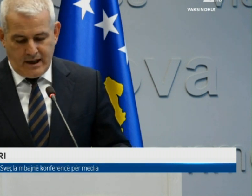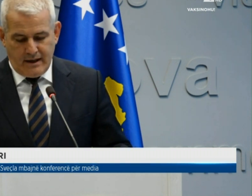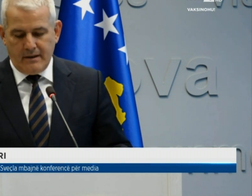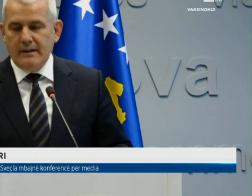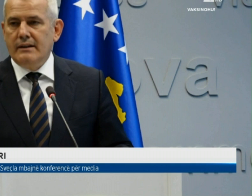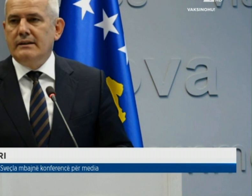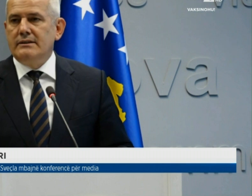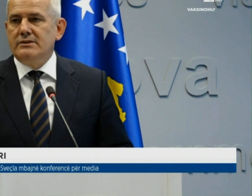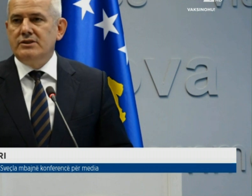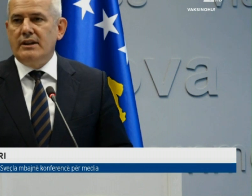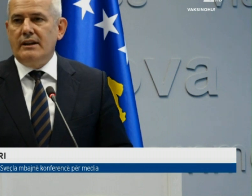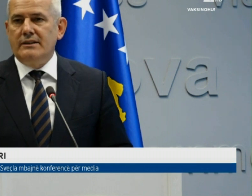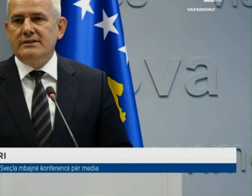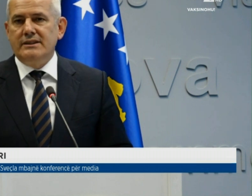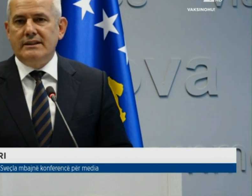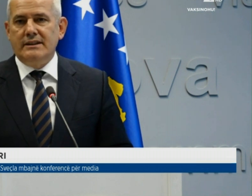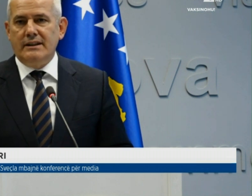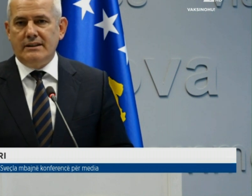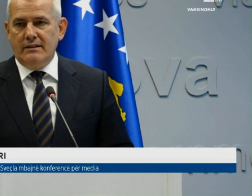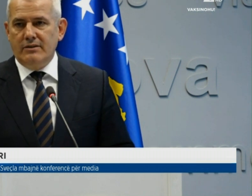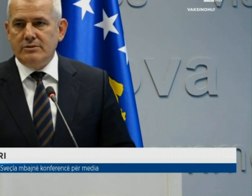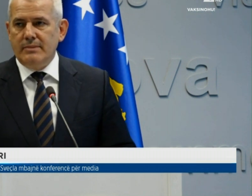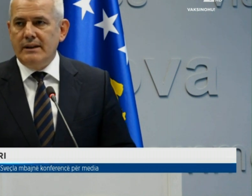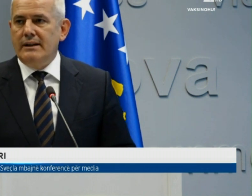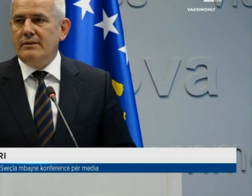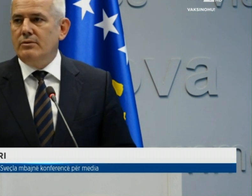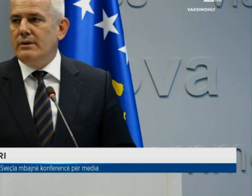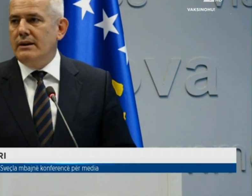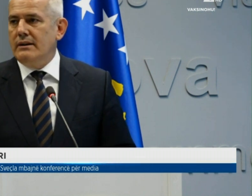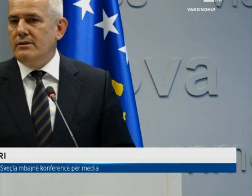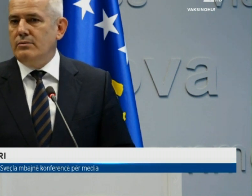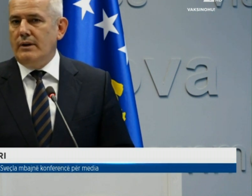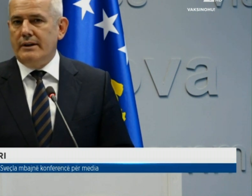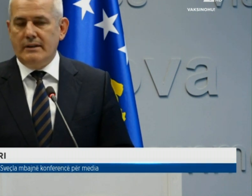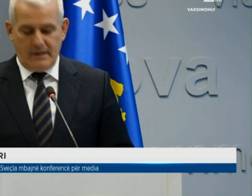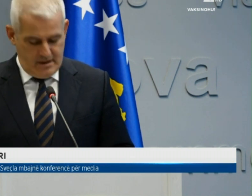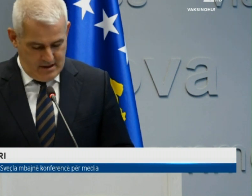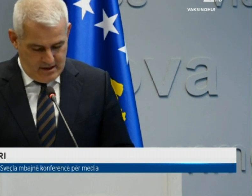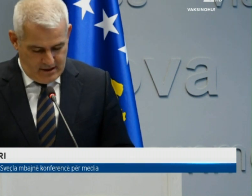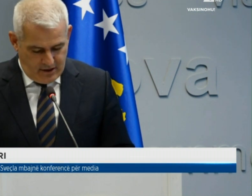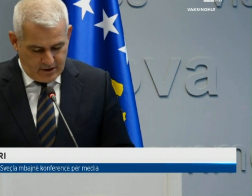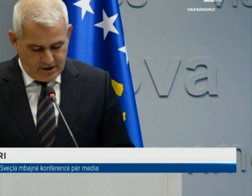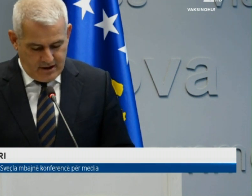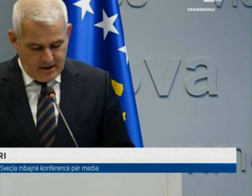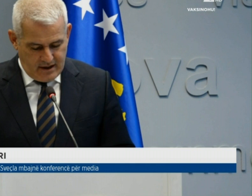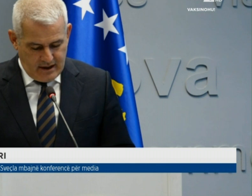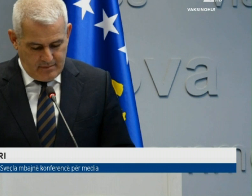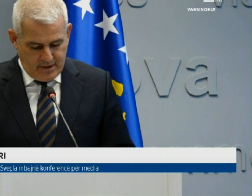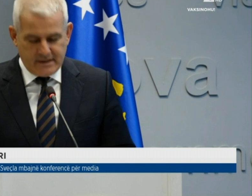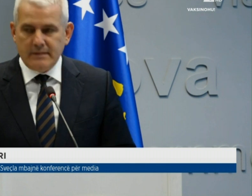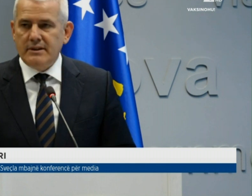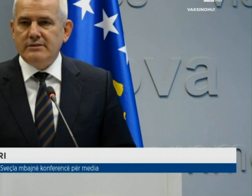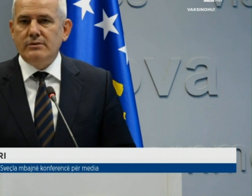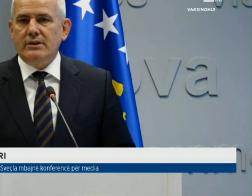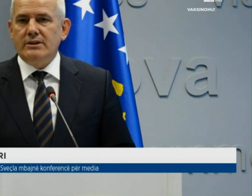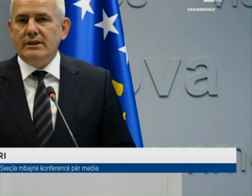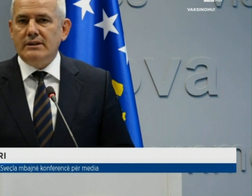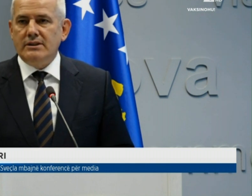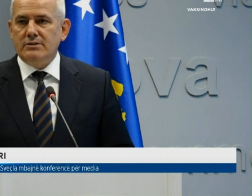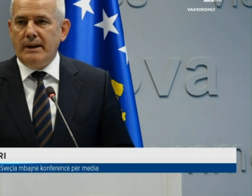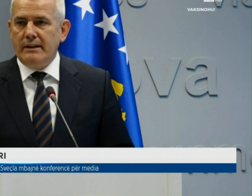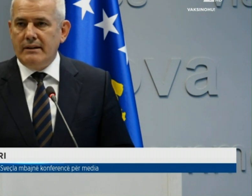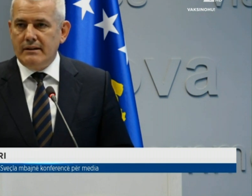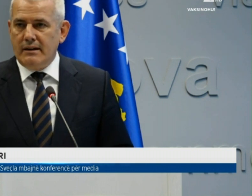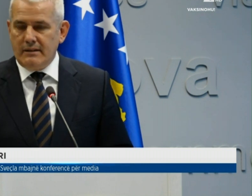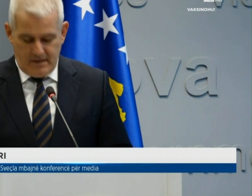asistuar nga gjitha njësitë e tjera të nevojshme, janë duke hetuar rastin dhe ne presim rezultate